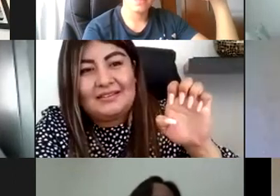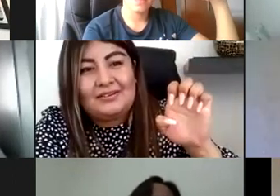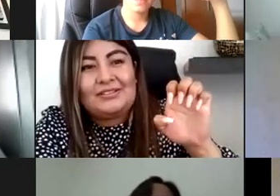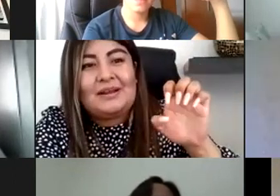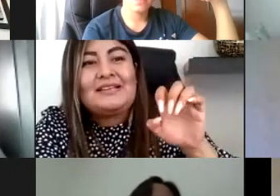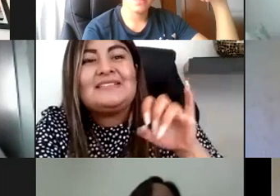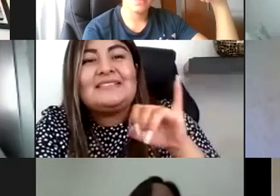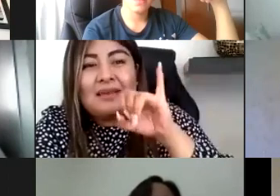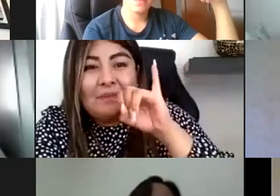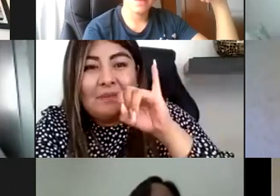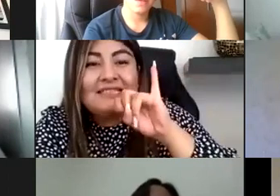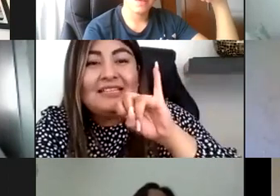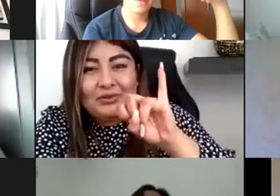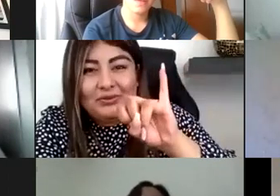Otra vez, más lento.